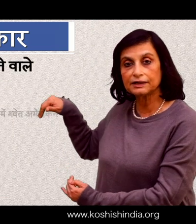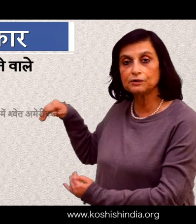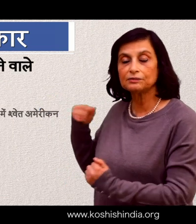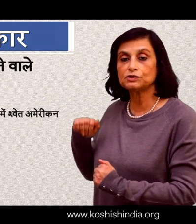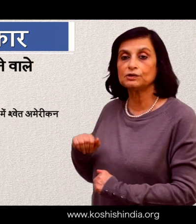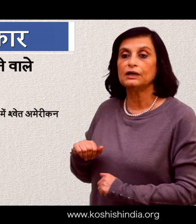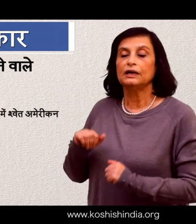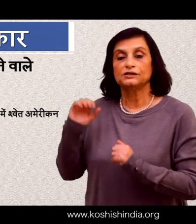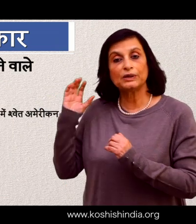रहेहैं,वेवेस्थानथेजहाँ